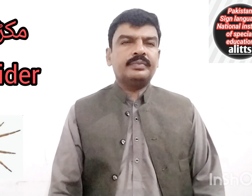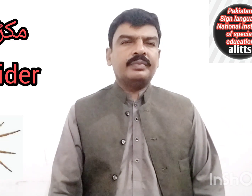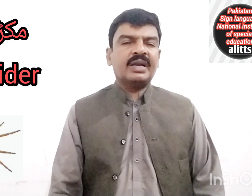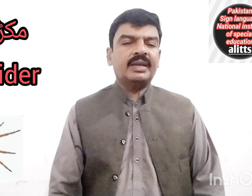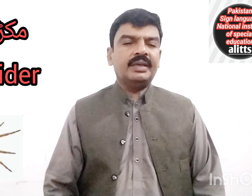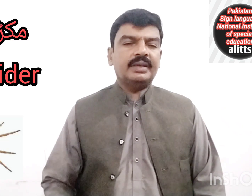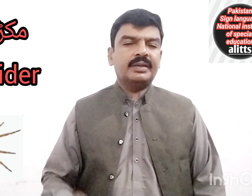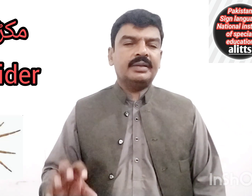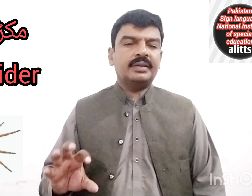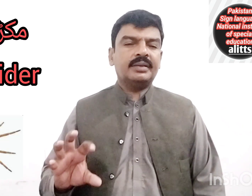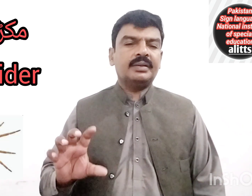मकड़ी,